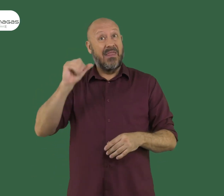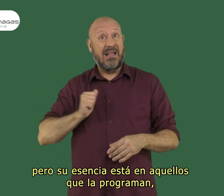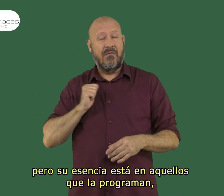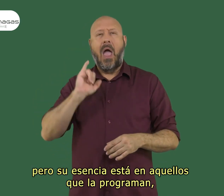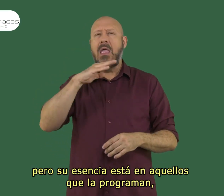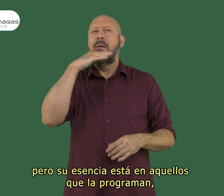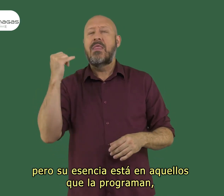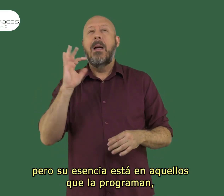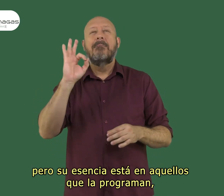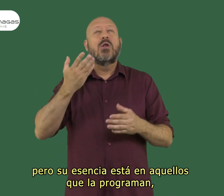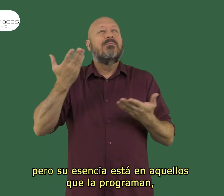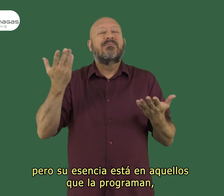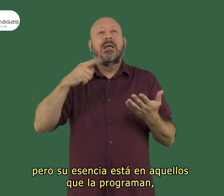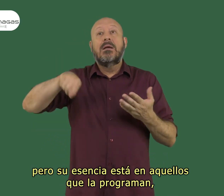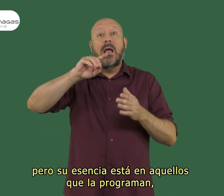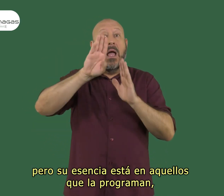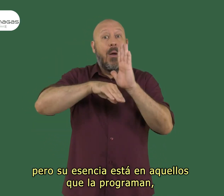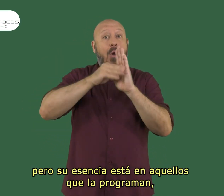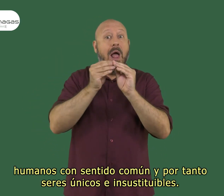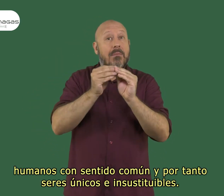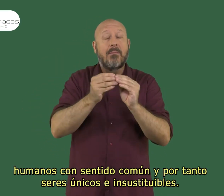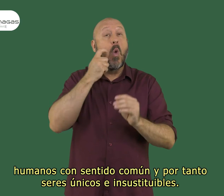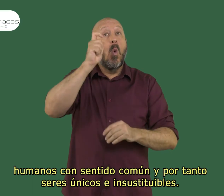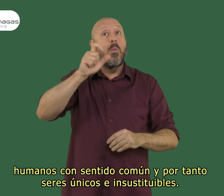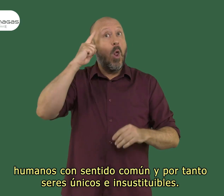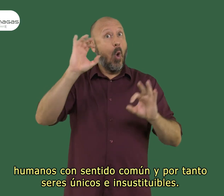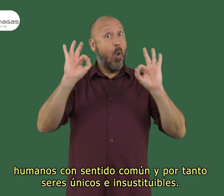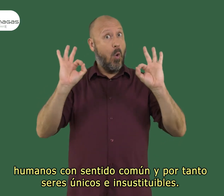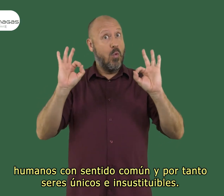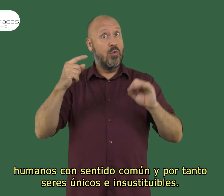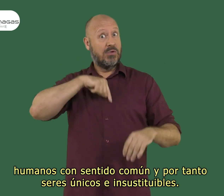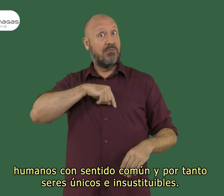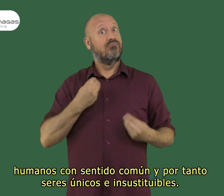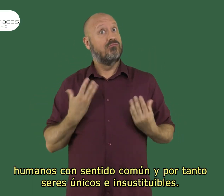habilidades, pero su esencia está en aquellos que lo programan, humanos con sentido común